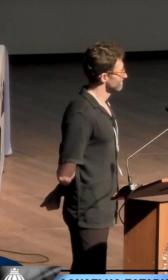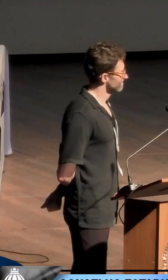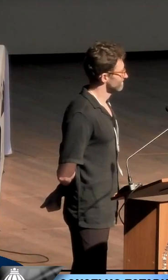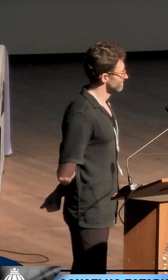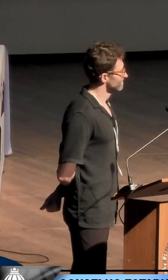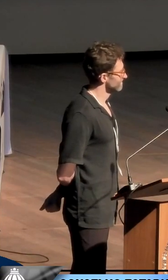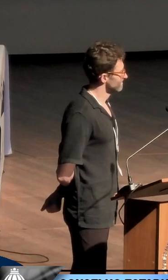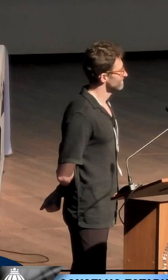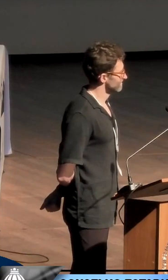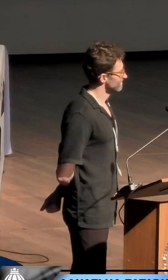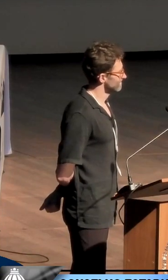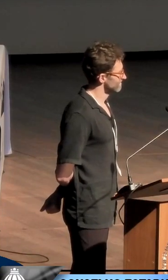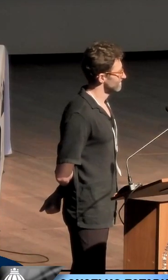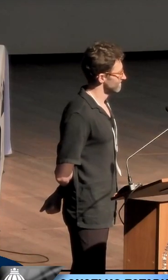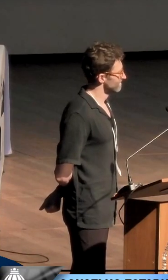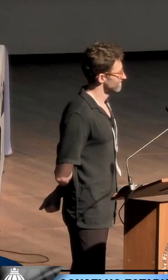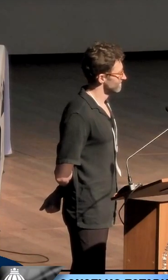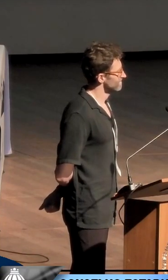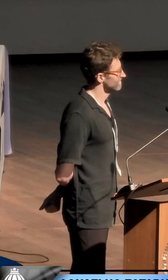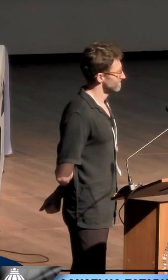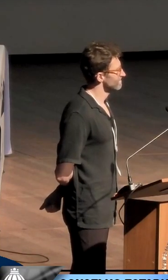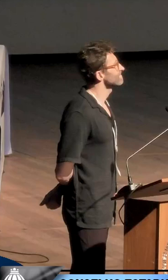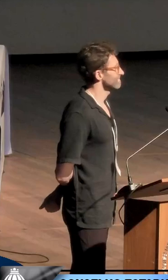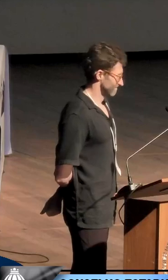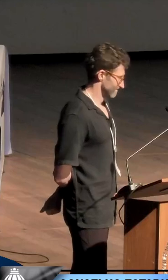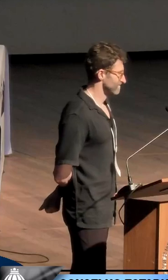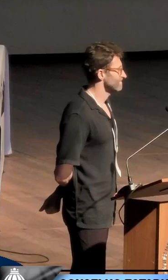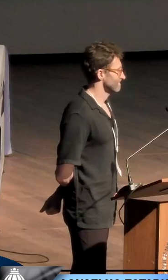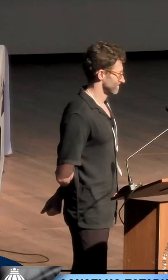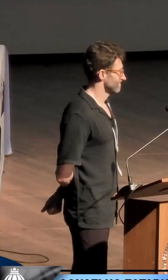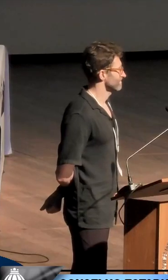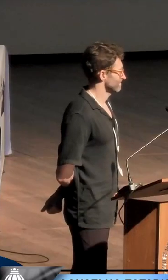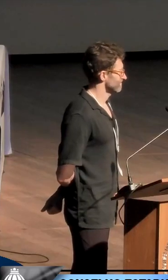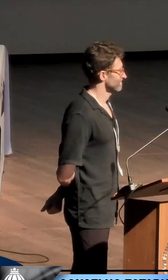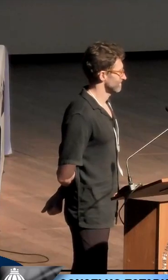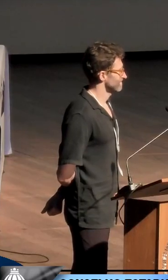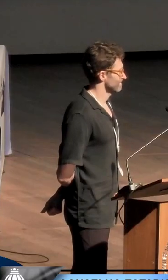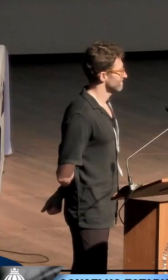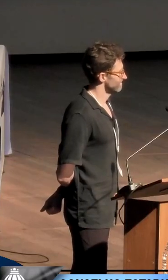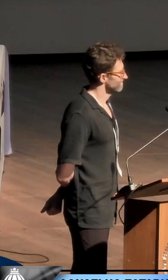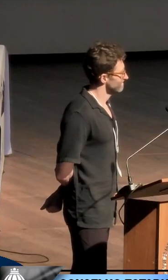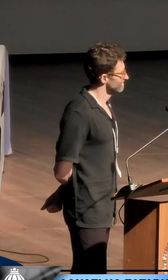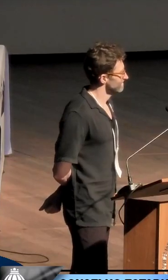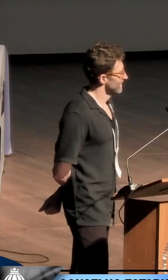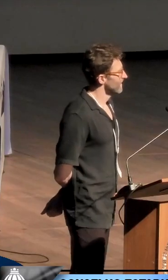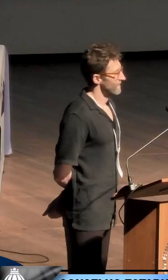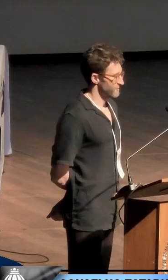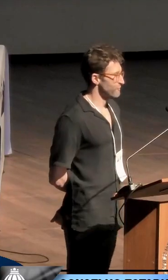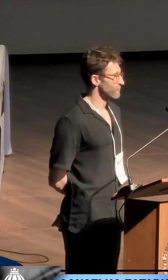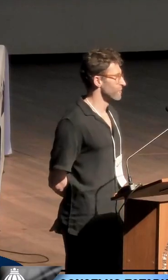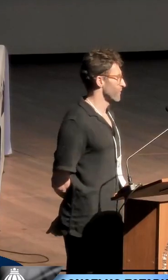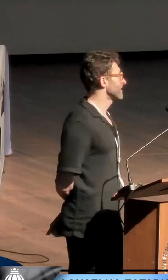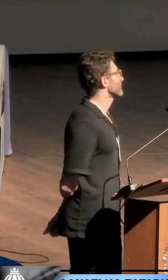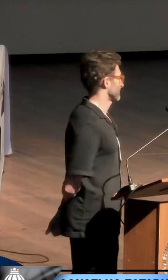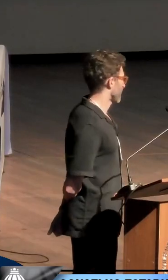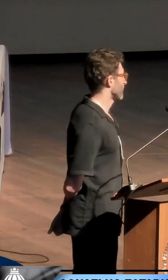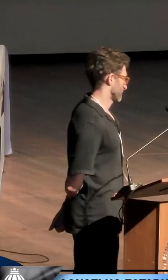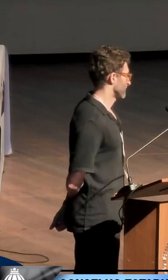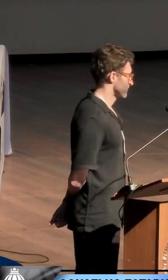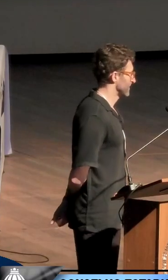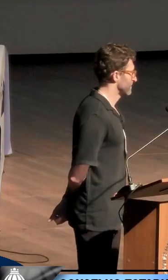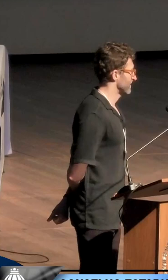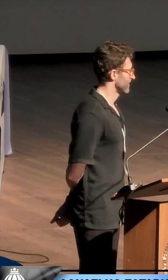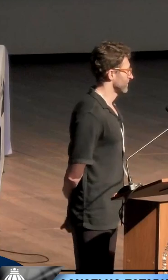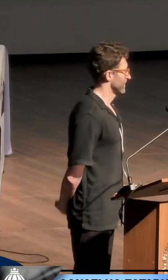para que eles possam aplicar e não utilizem banheiros né para fazer ou a própria sala de aula